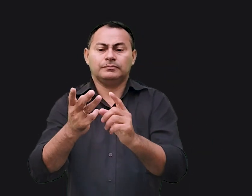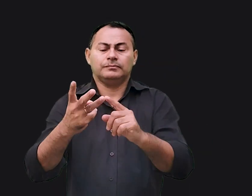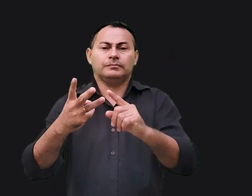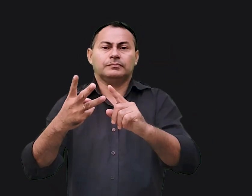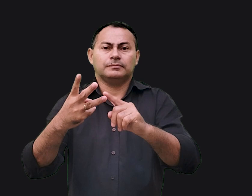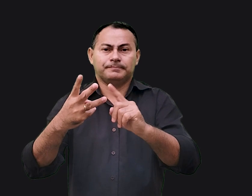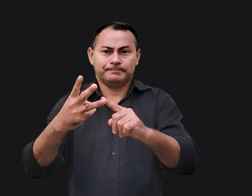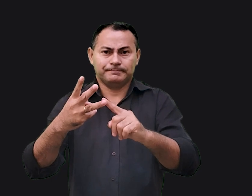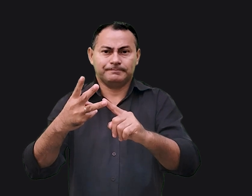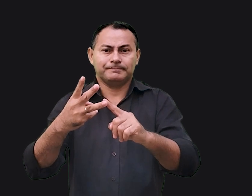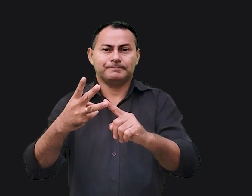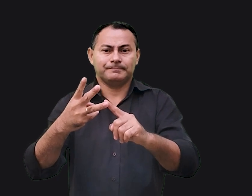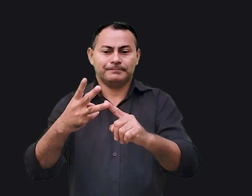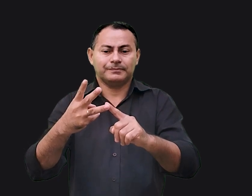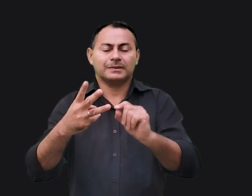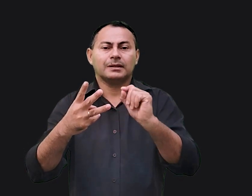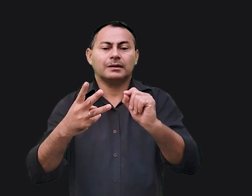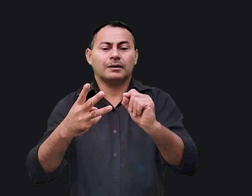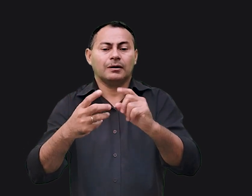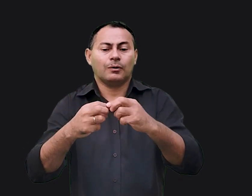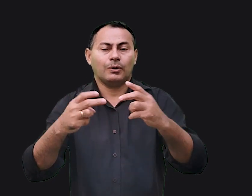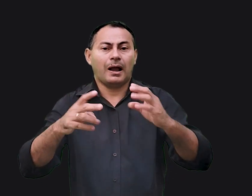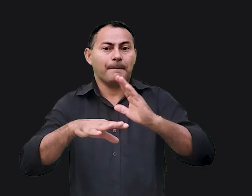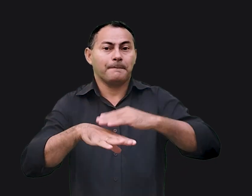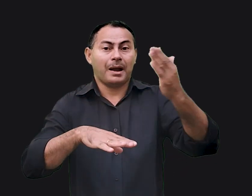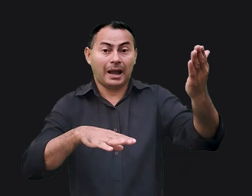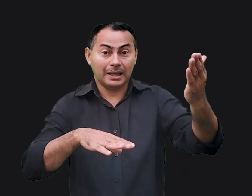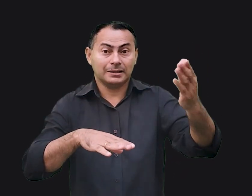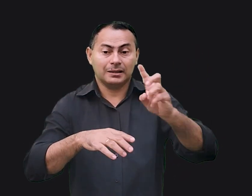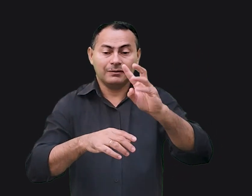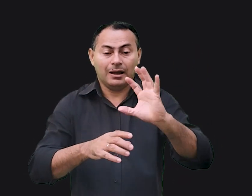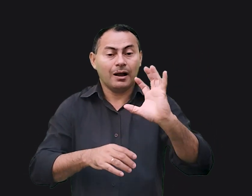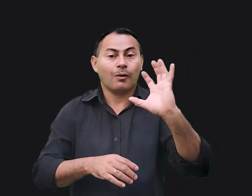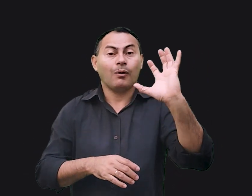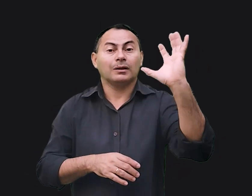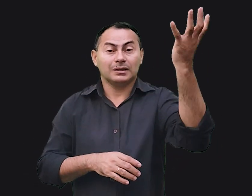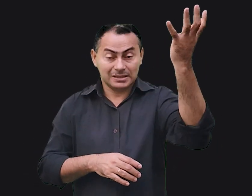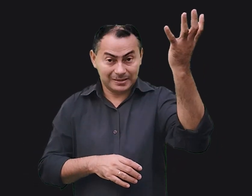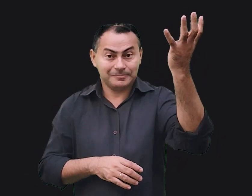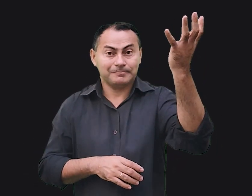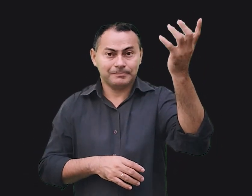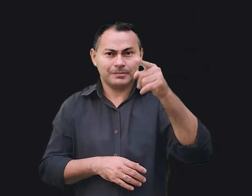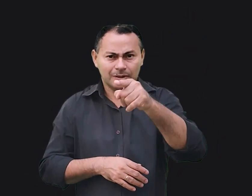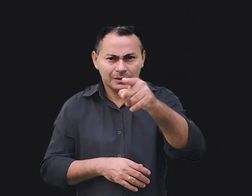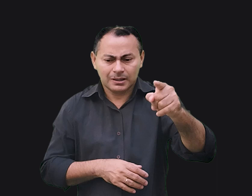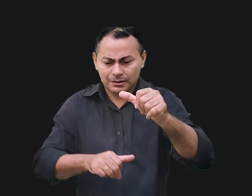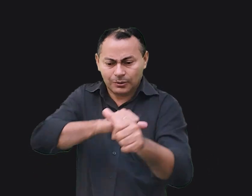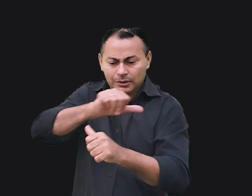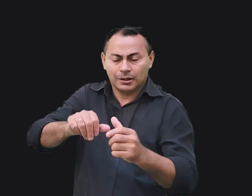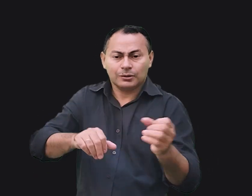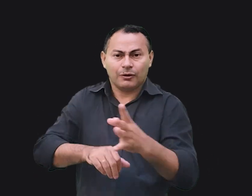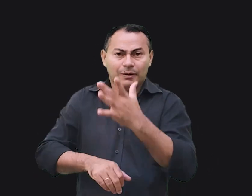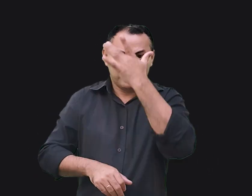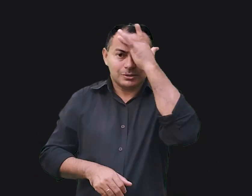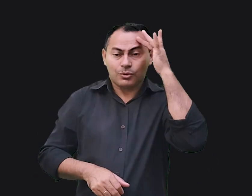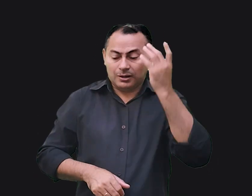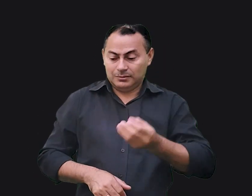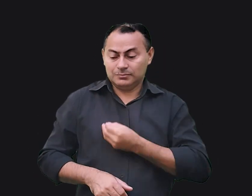discípulo. E a terceira é aquele algo a mais que vai acontecer. É quando você se torna nova criatura.